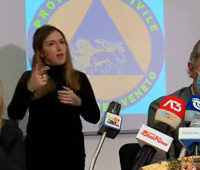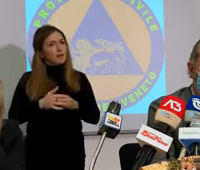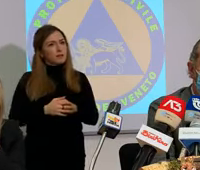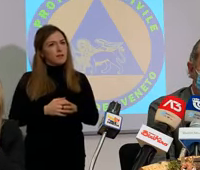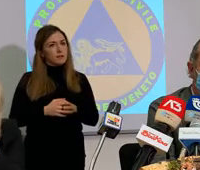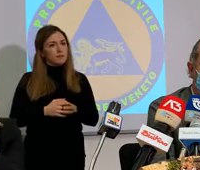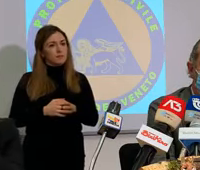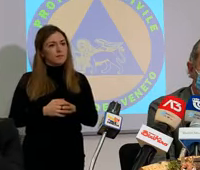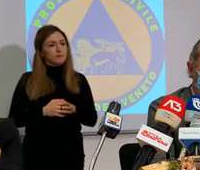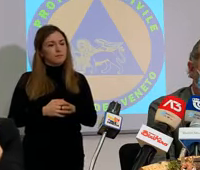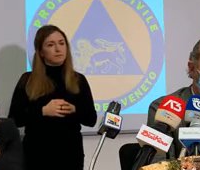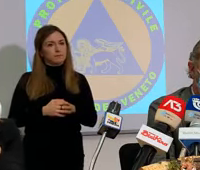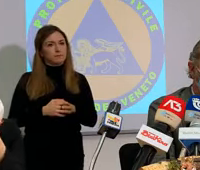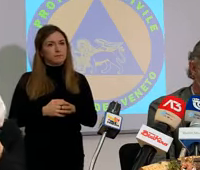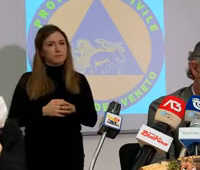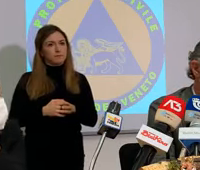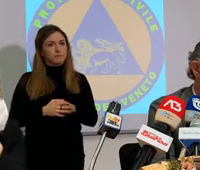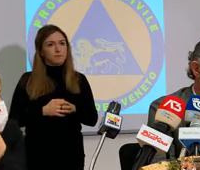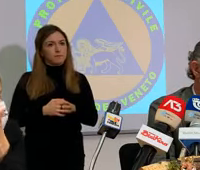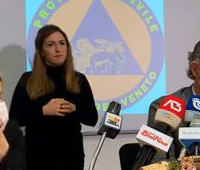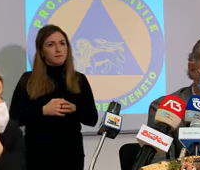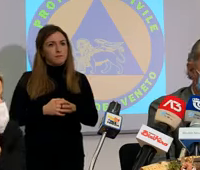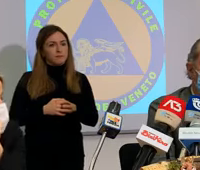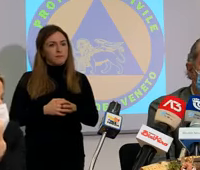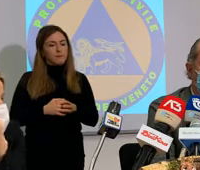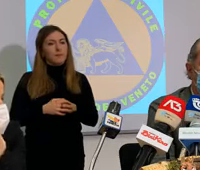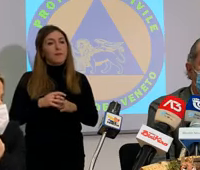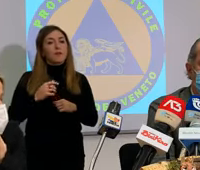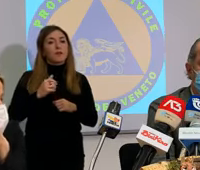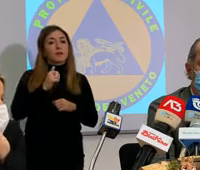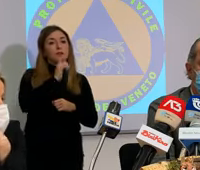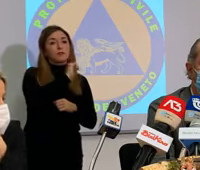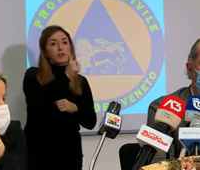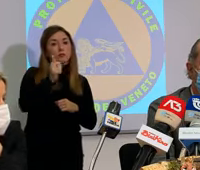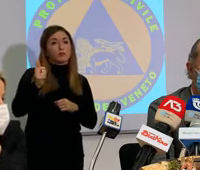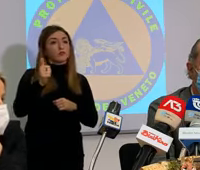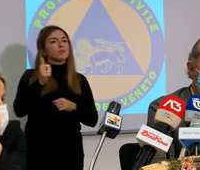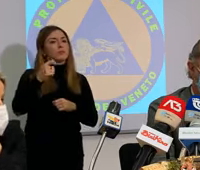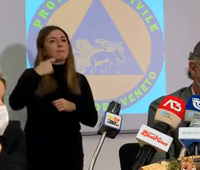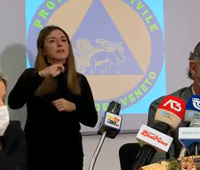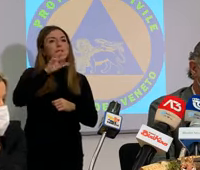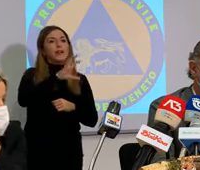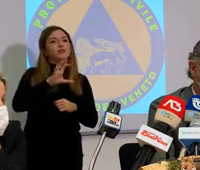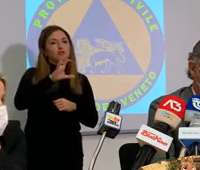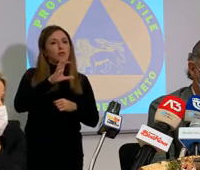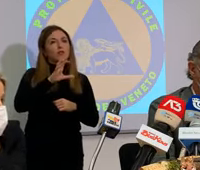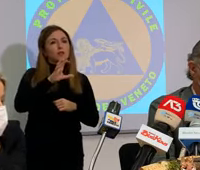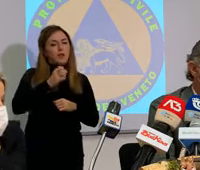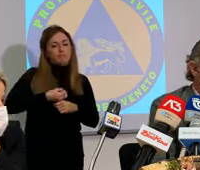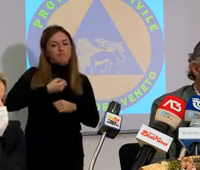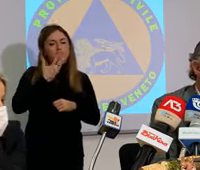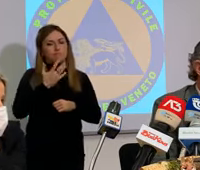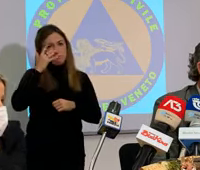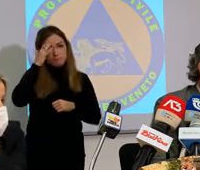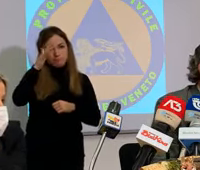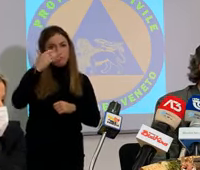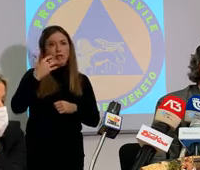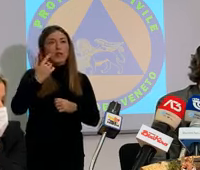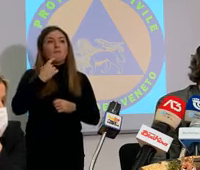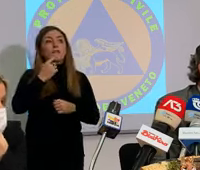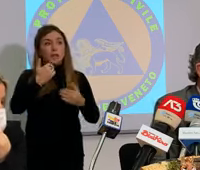è stata una riunione nella quale tutti noi governatori abbiamo espresso le nostre convinzioni e io vi dico cosa ho detto